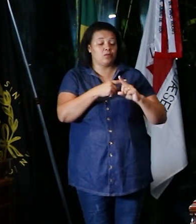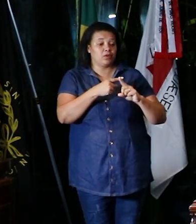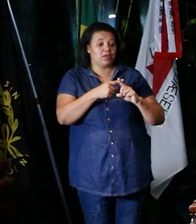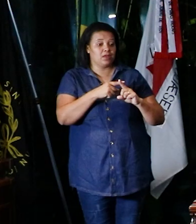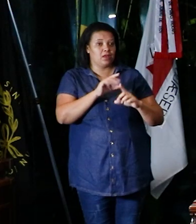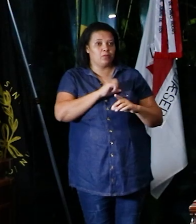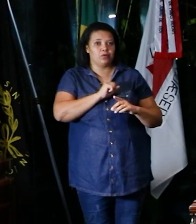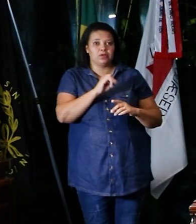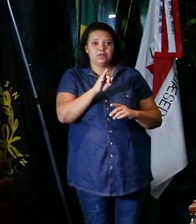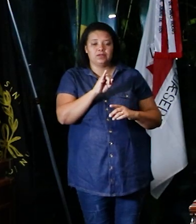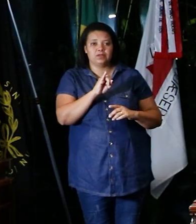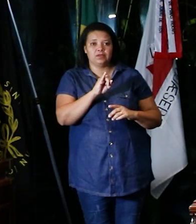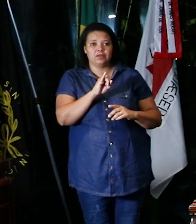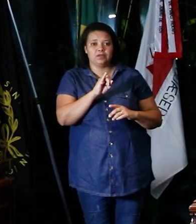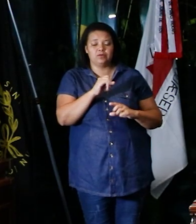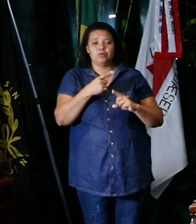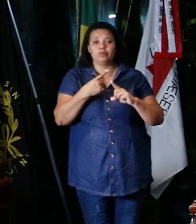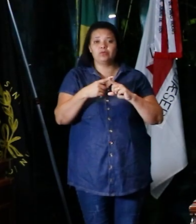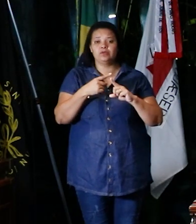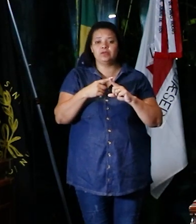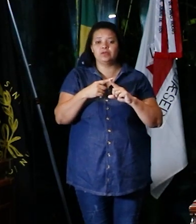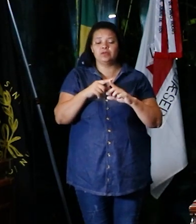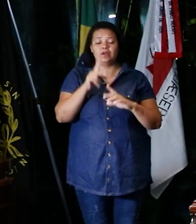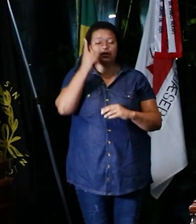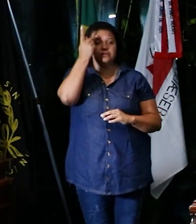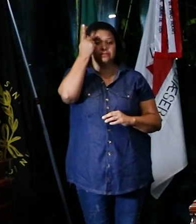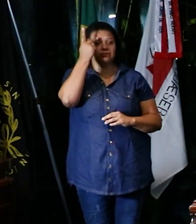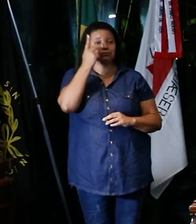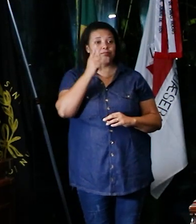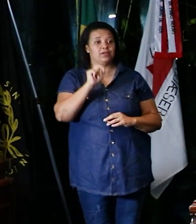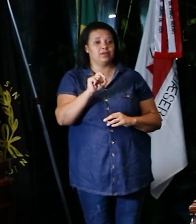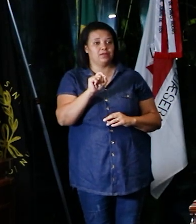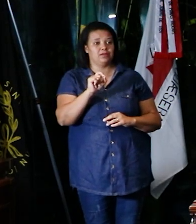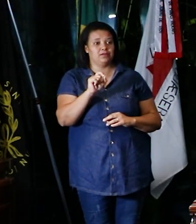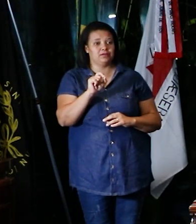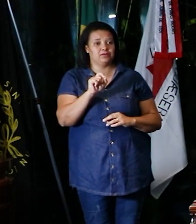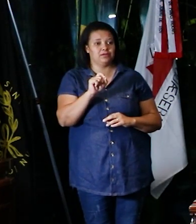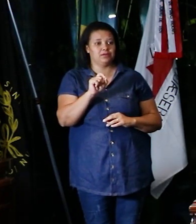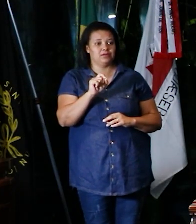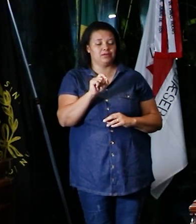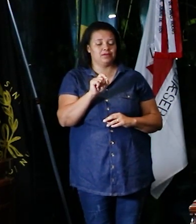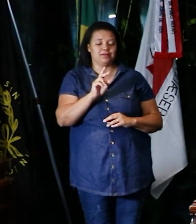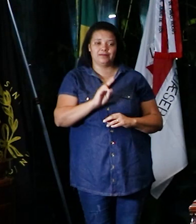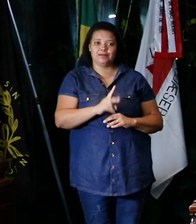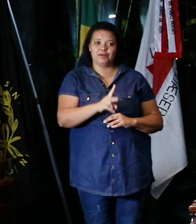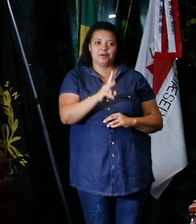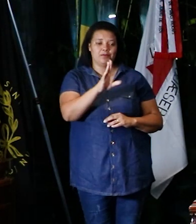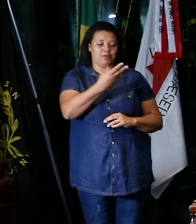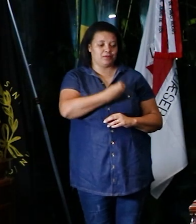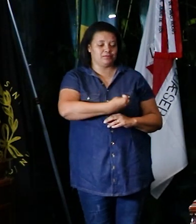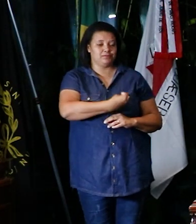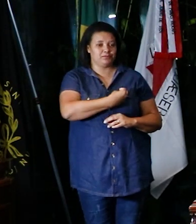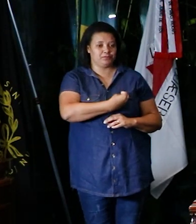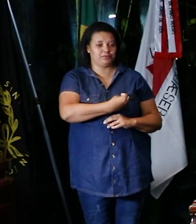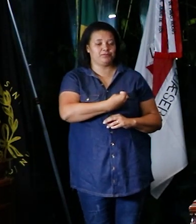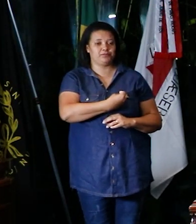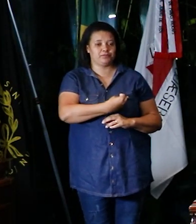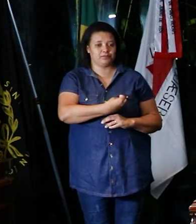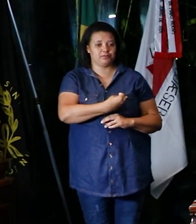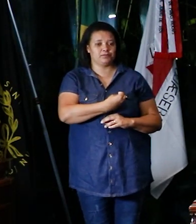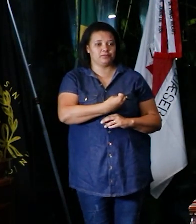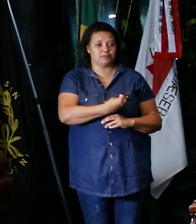se era para o por, como se, entretanto, todavia, toda a vida, mas toda a